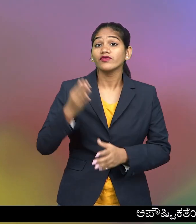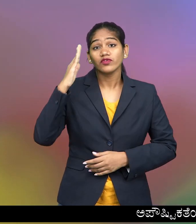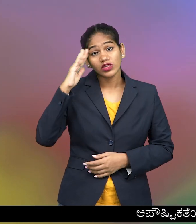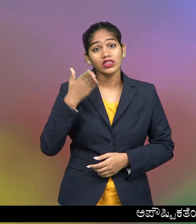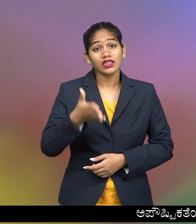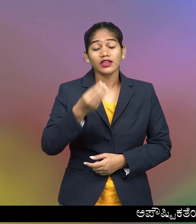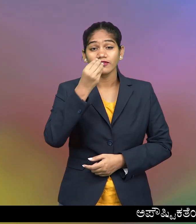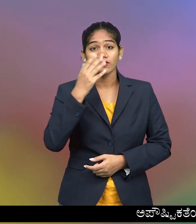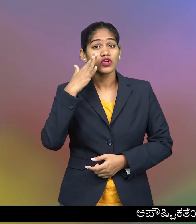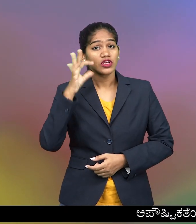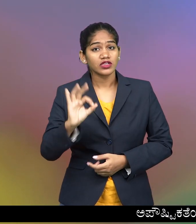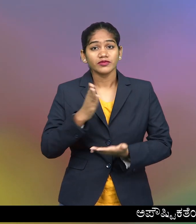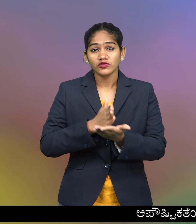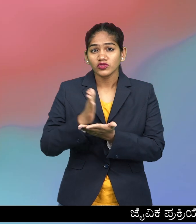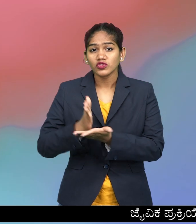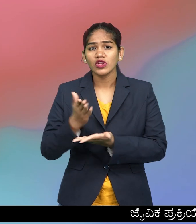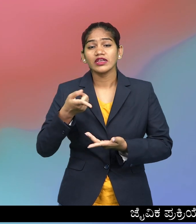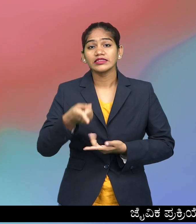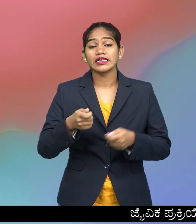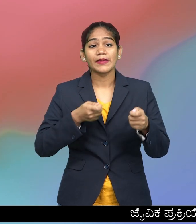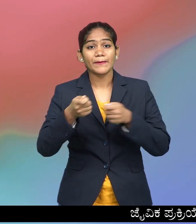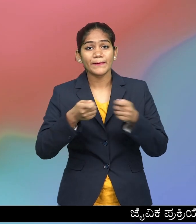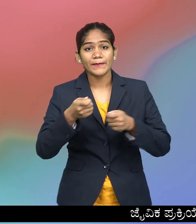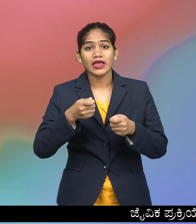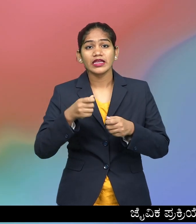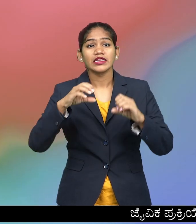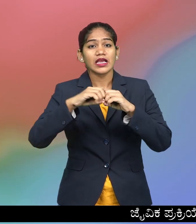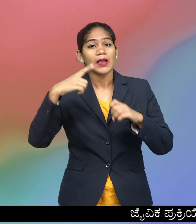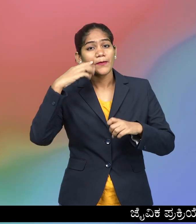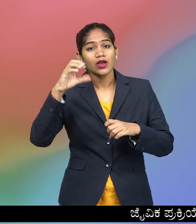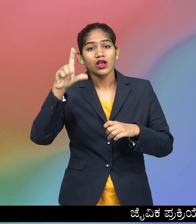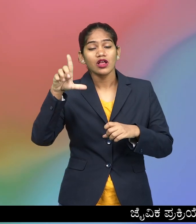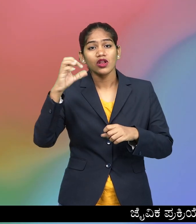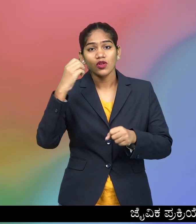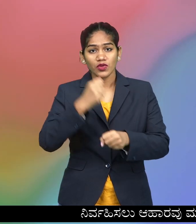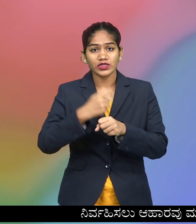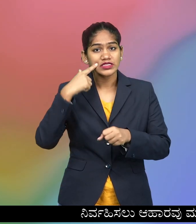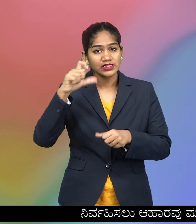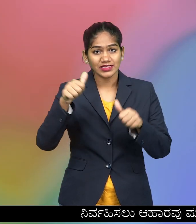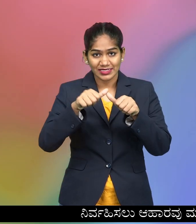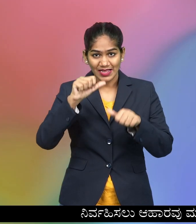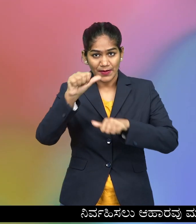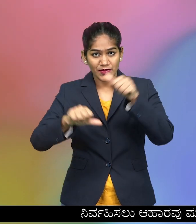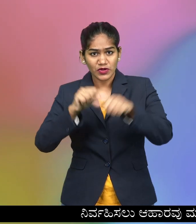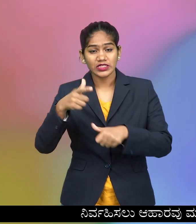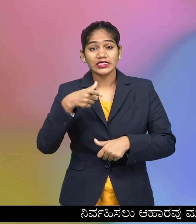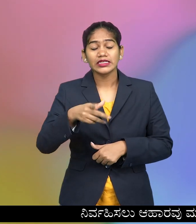ಅಪೌಷ್ಟಿಕತೆಯಿಂದ ಉಂಟಾಗುವ ರೋಗಗಳು, ಜೈವಿಕ ಪ್ರಕ್ರಿಯೆಗಳನ್ನು ಪರಿಪೂರ್ಣ ರೀತಿಯಲ್ಲಿ ನಿರ್ವಹಿಸಲು ಆಹಾರವು